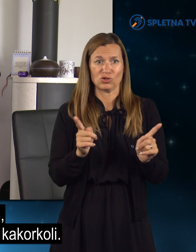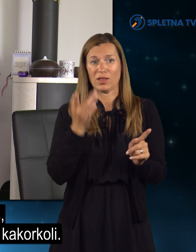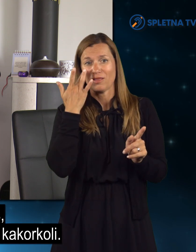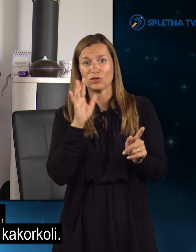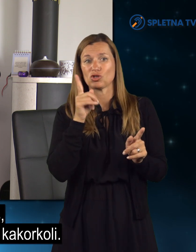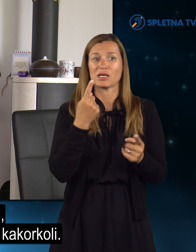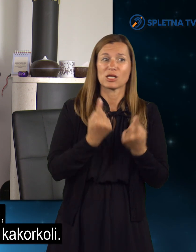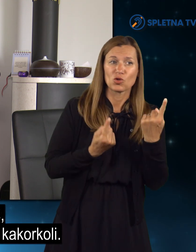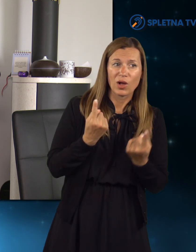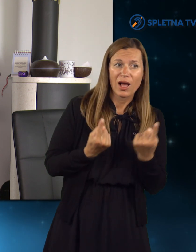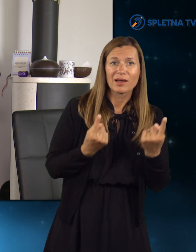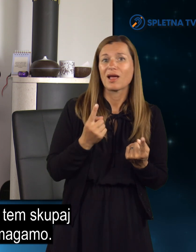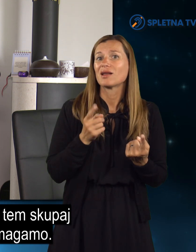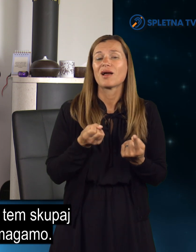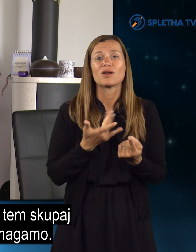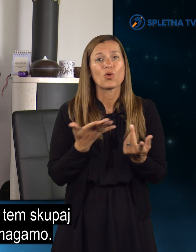dogaja, kakorkoli, ampak